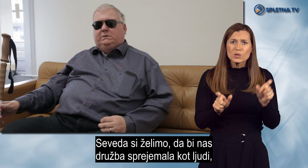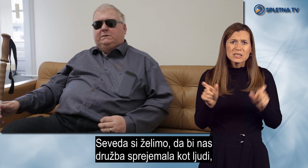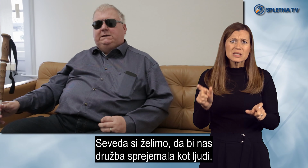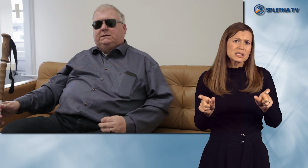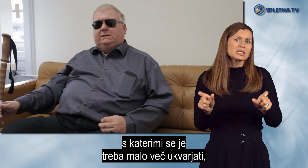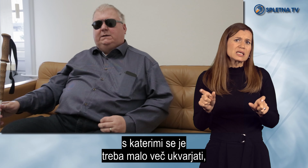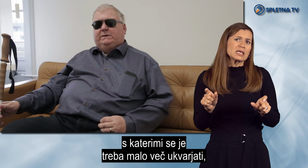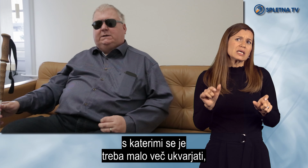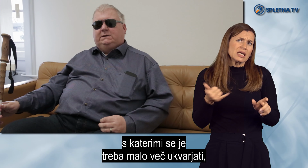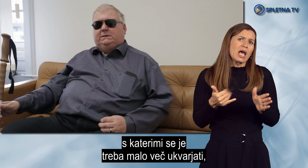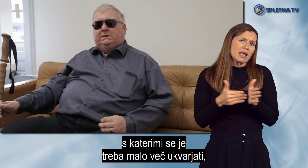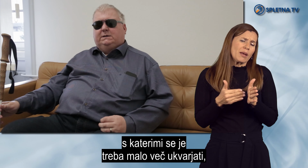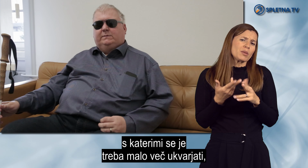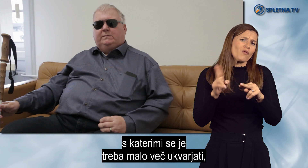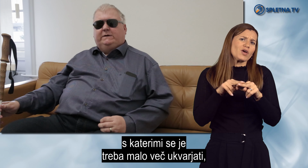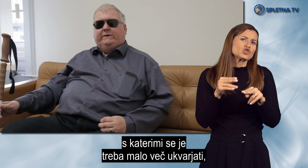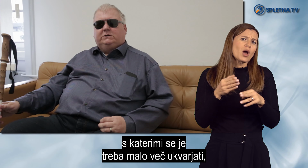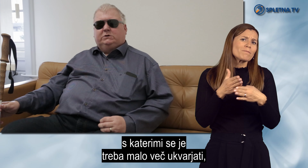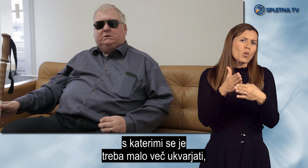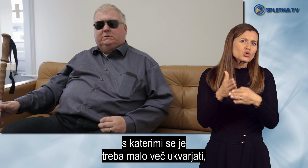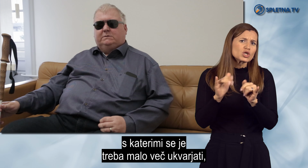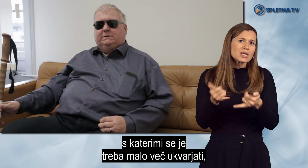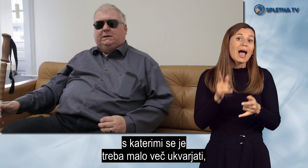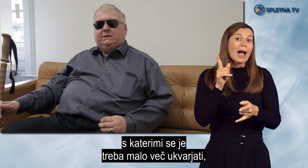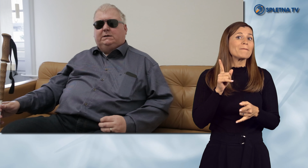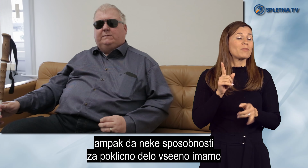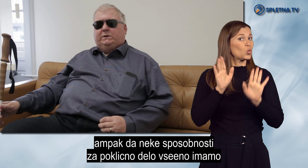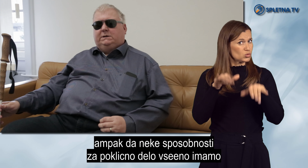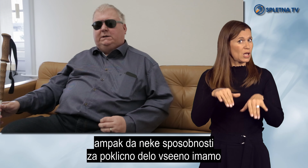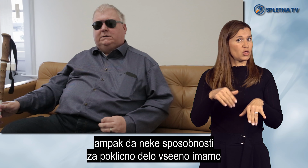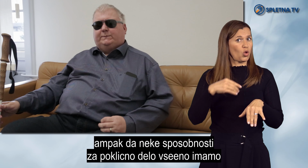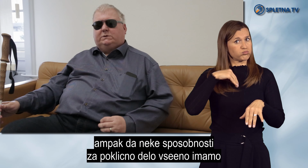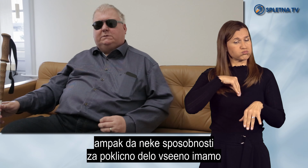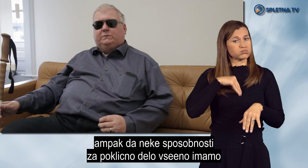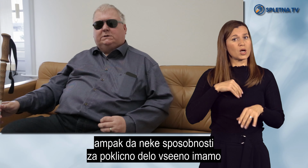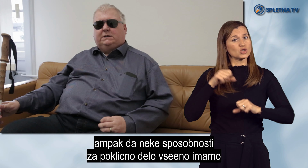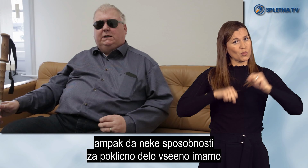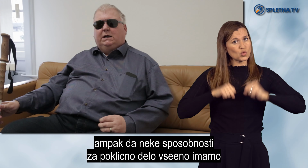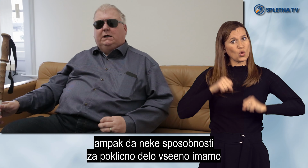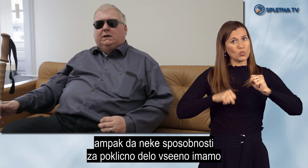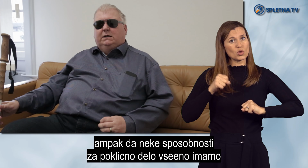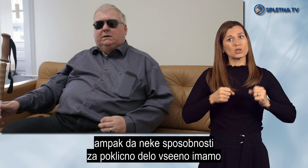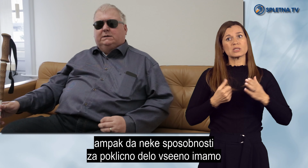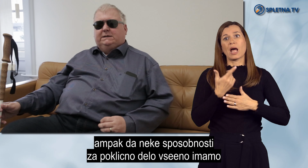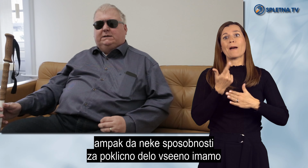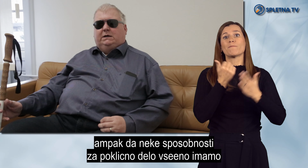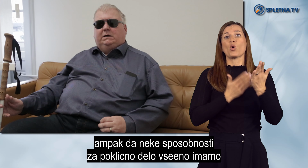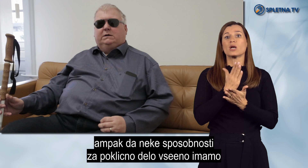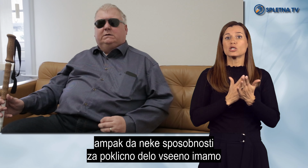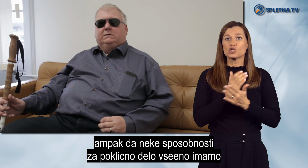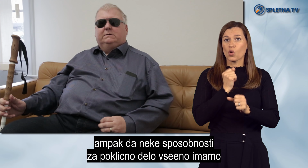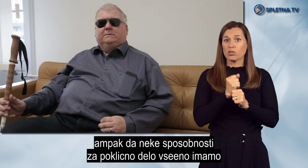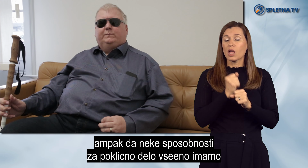sprejemala kot ljudi, s katerimi se je sicer treba malo več ukvarjati, ampak da neke sposobnosti